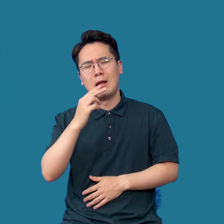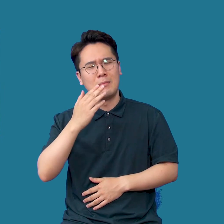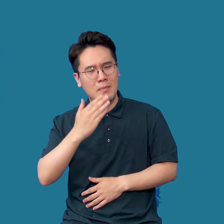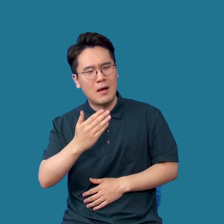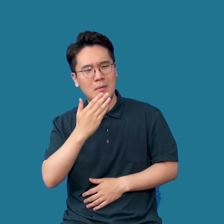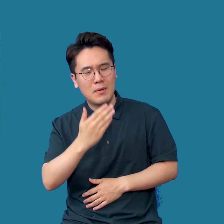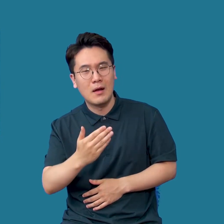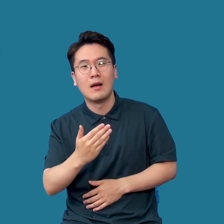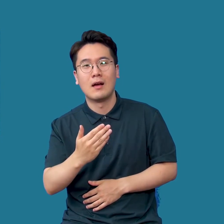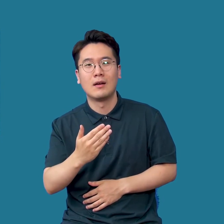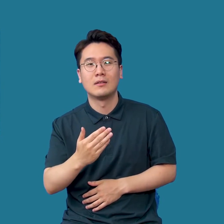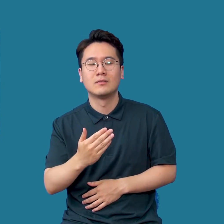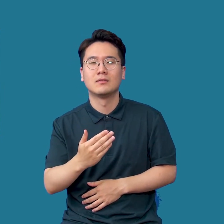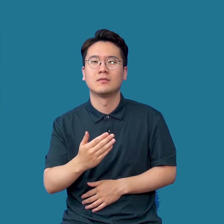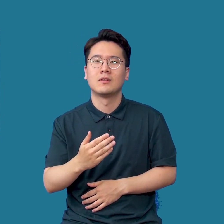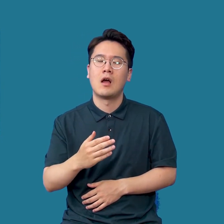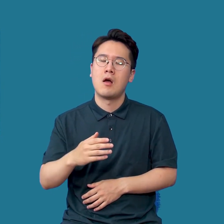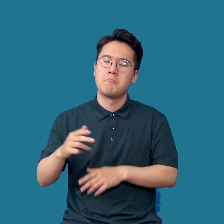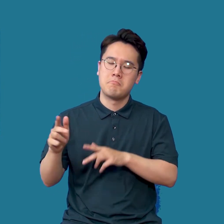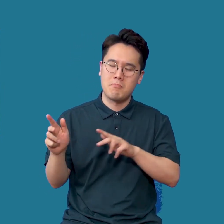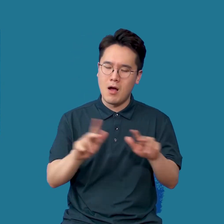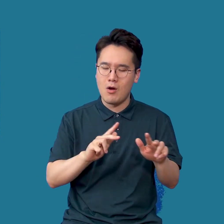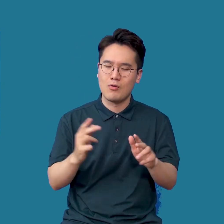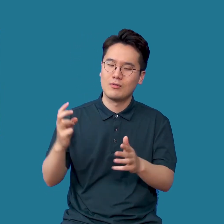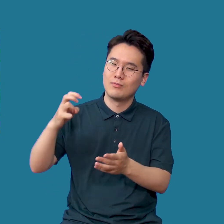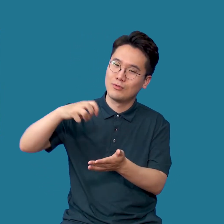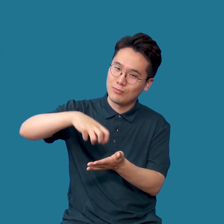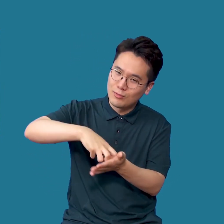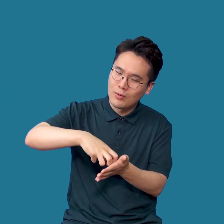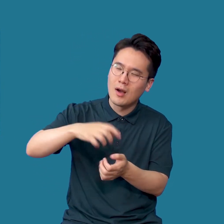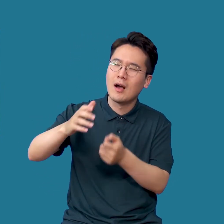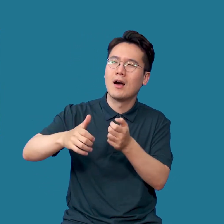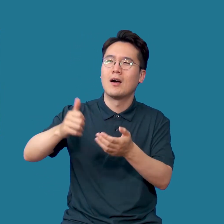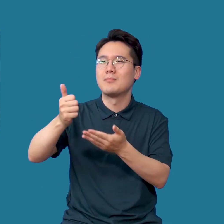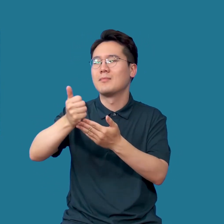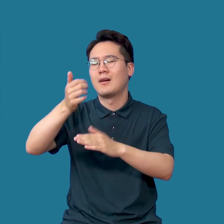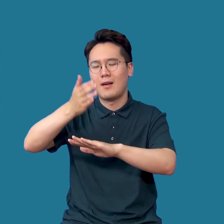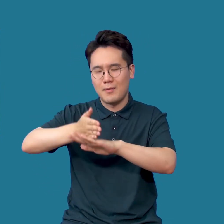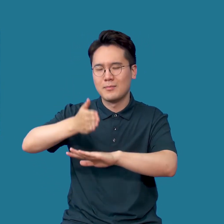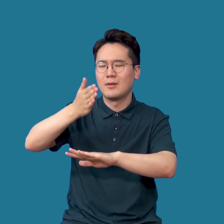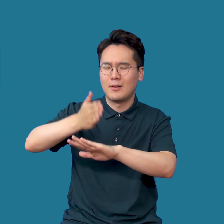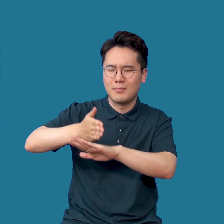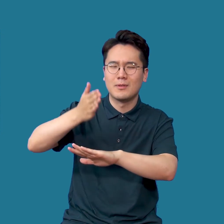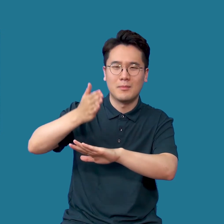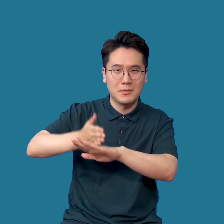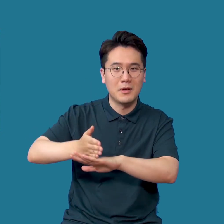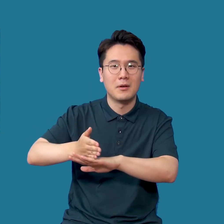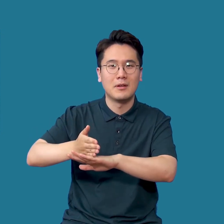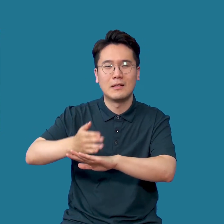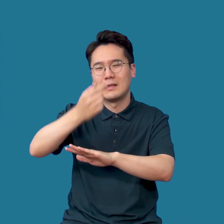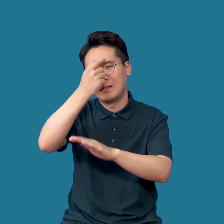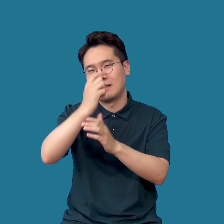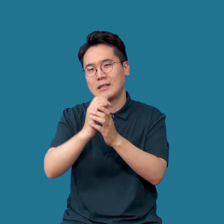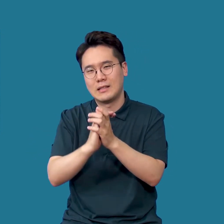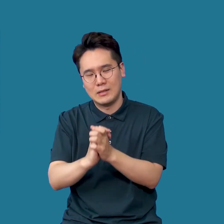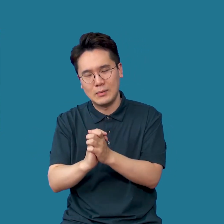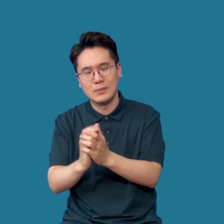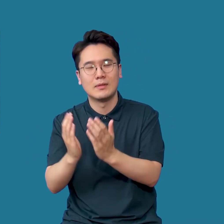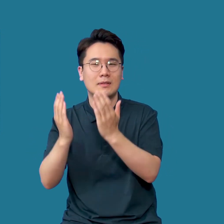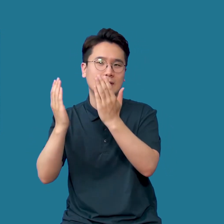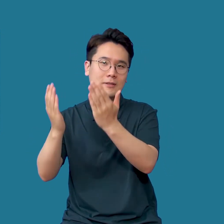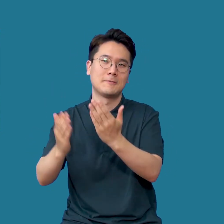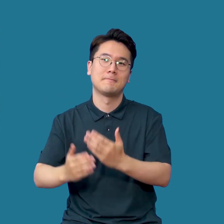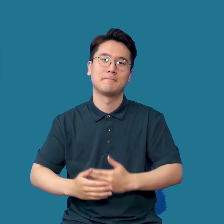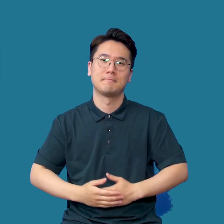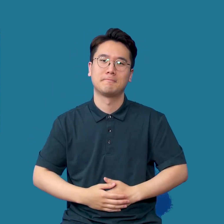감쌌습니다. 바로 무릎을 꿇고 하나님께, 하나님 감사합니다, 감사합니다, 감사의 기도를 드렸다고 합니다.